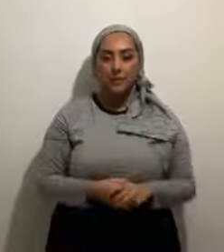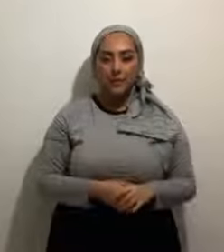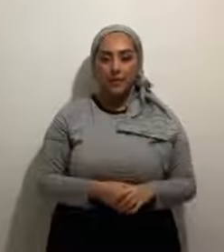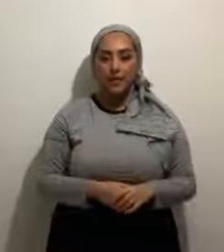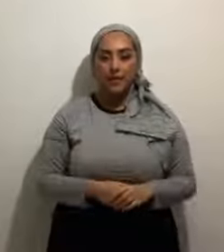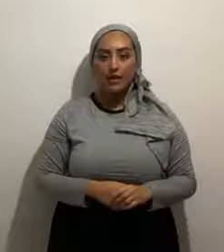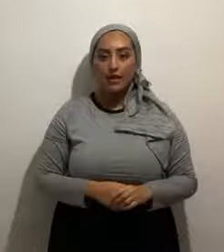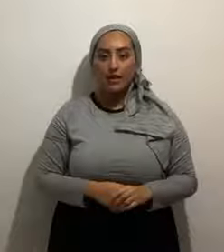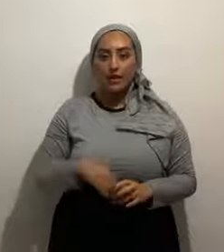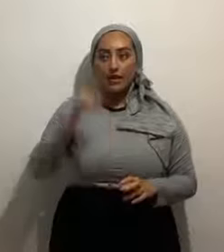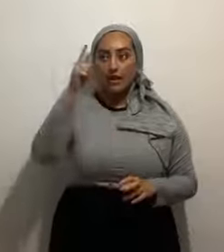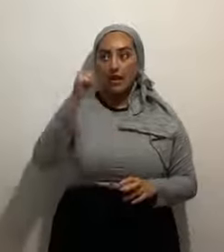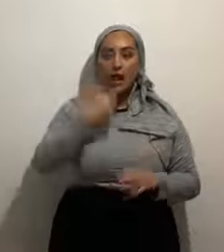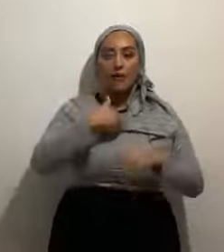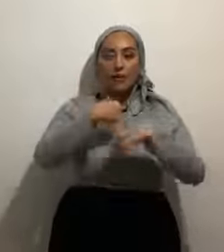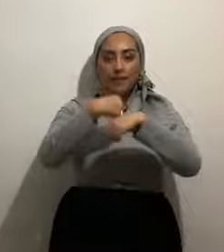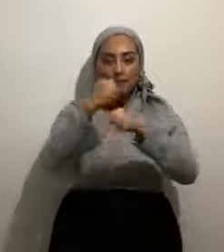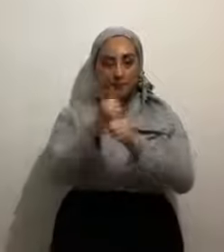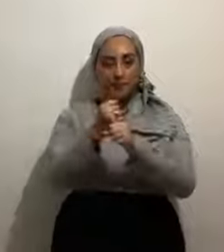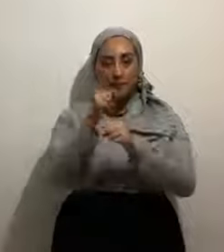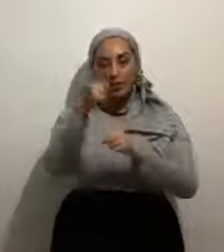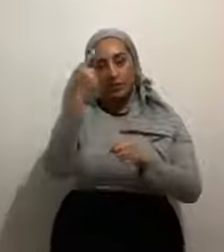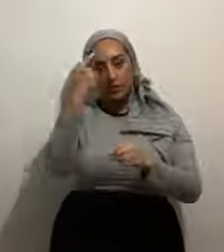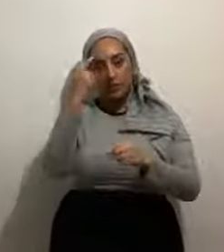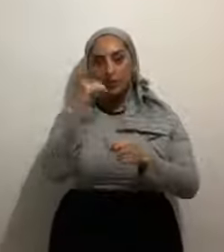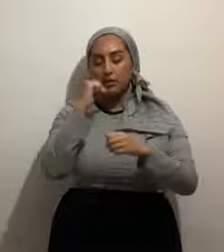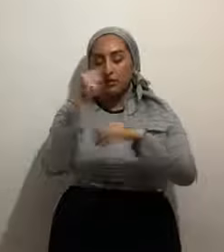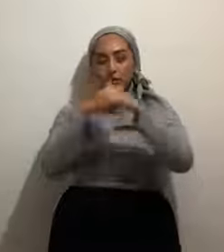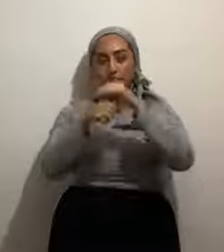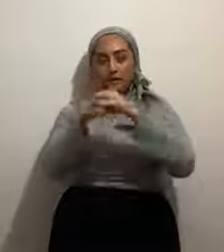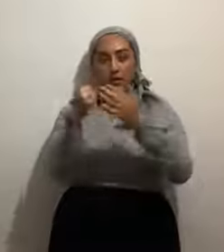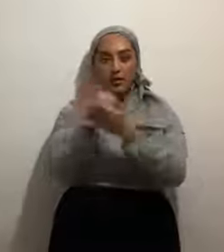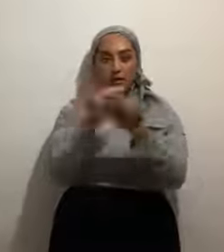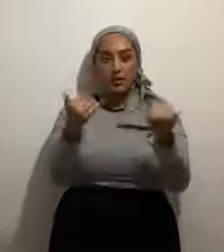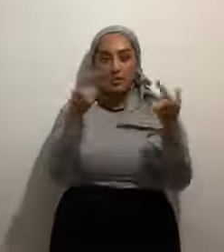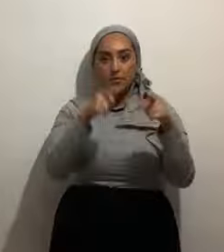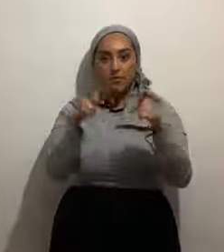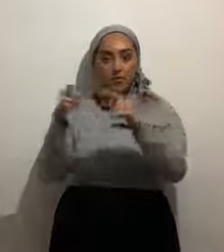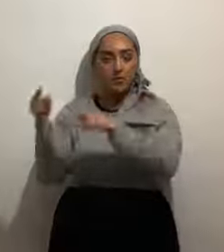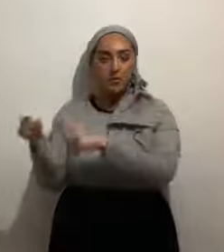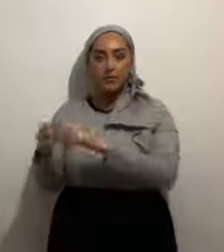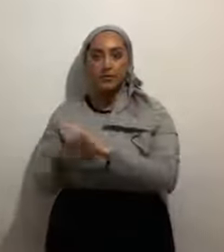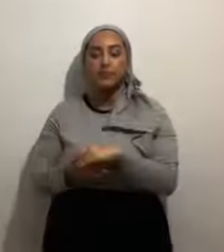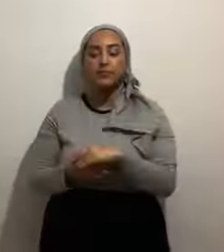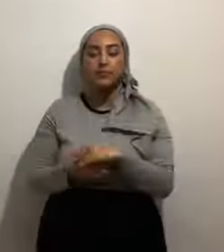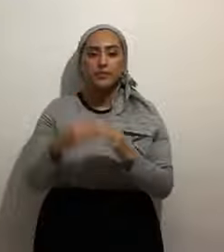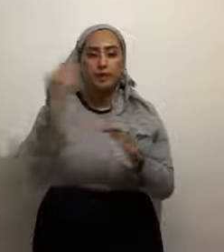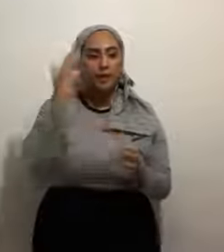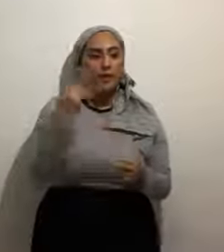Él es nuestro creador. ¿Acaso no nos va a proteger de todo lo que está pasando? ¿Por qué dudar?